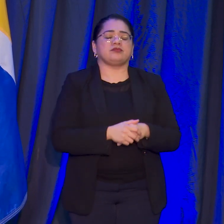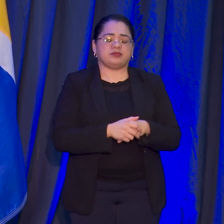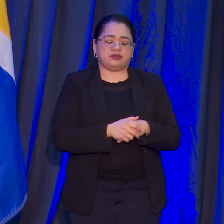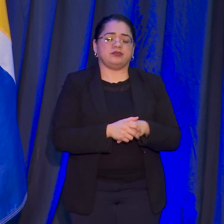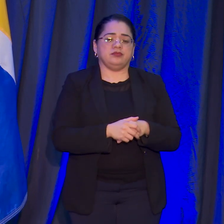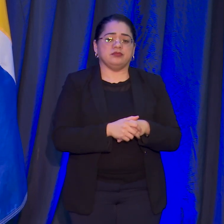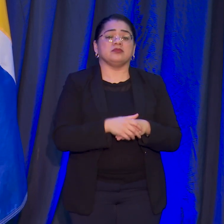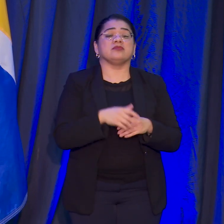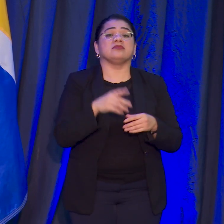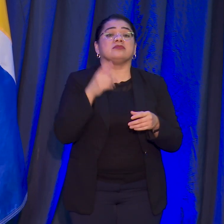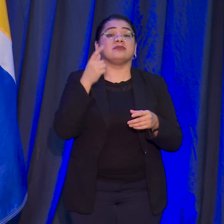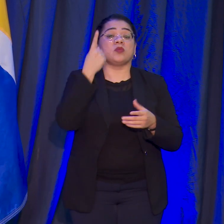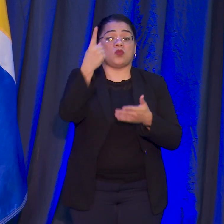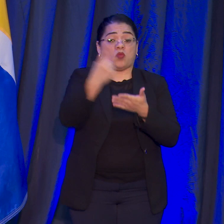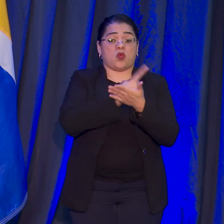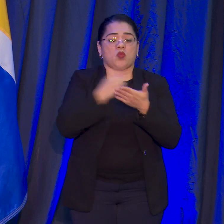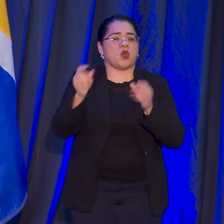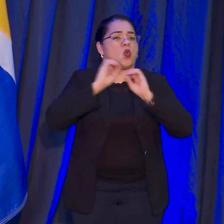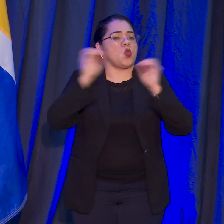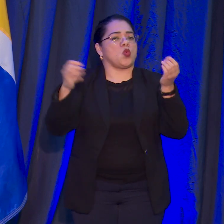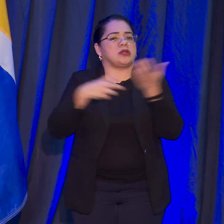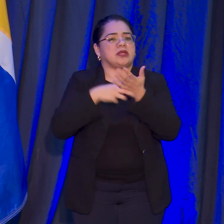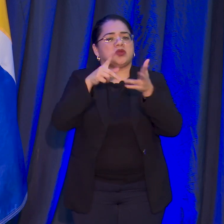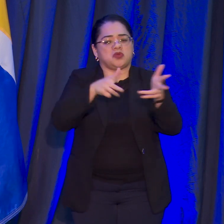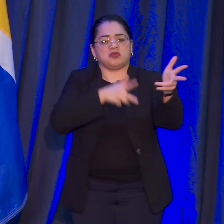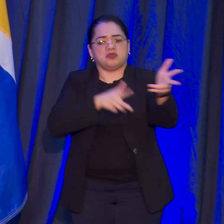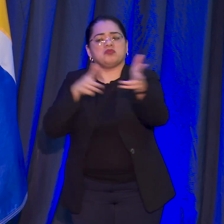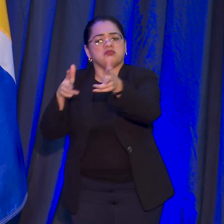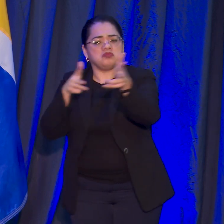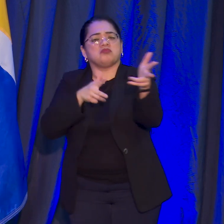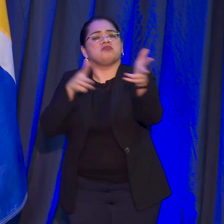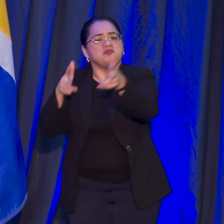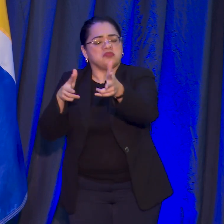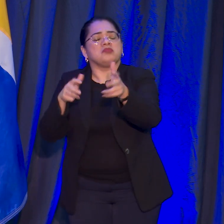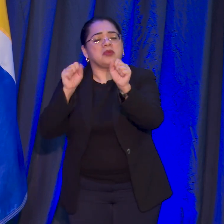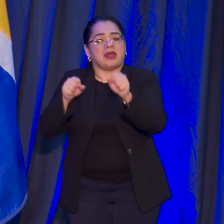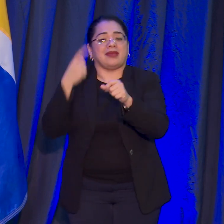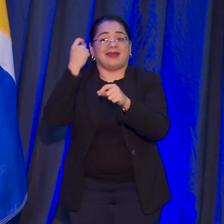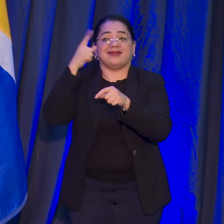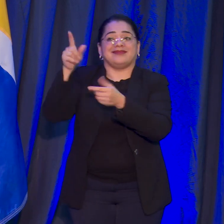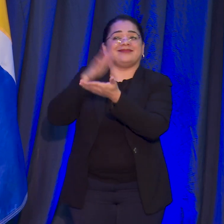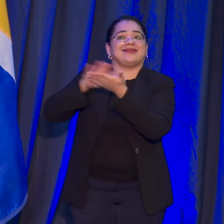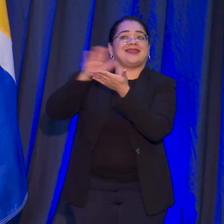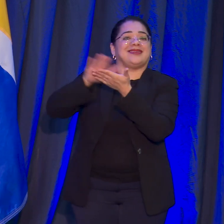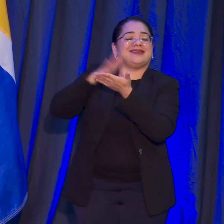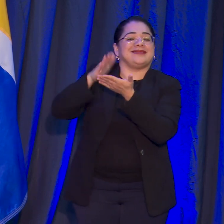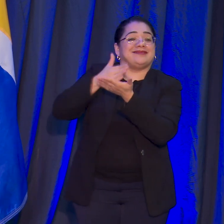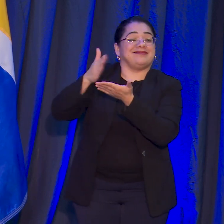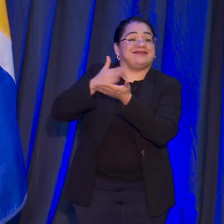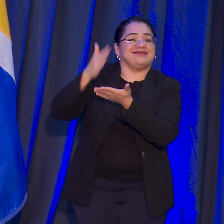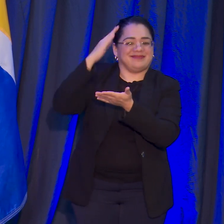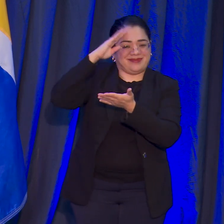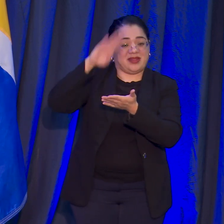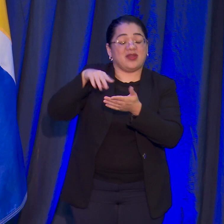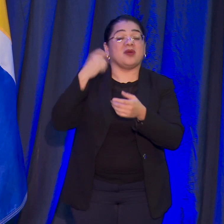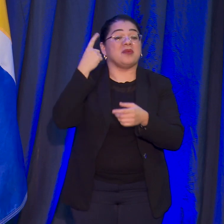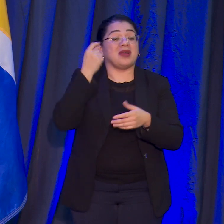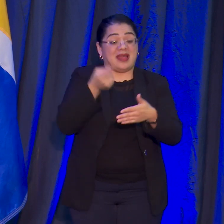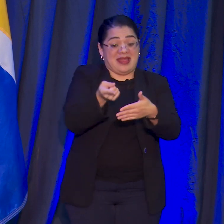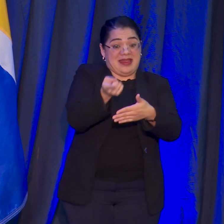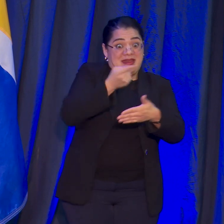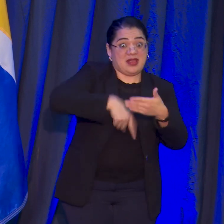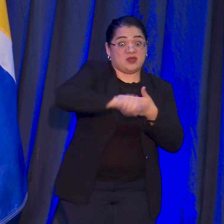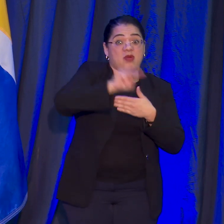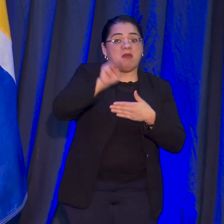pero empezando el lunes, marzo 30, van a empezar otra vez las multas. Se tienen que asegurar que ya no